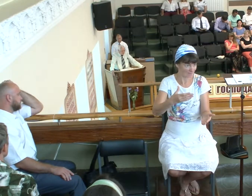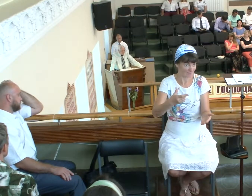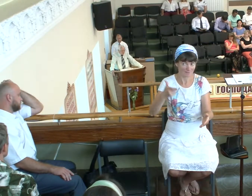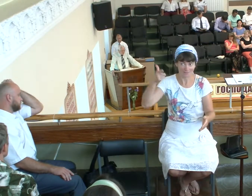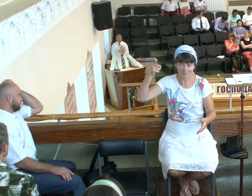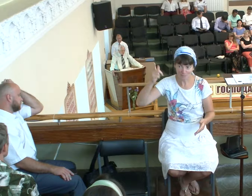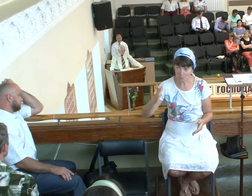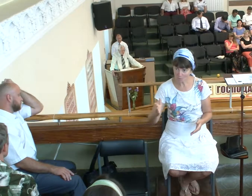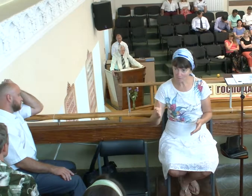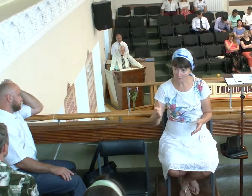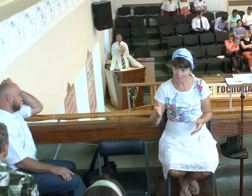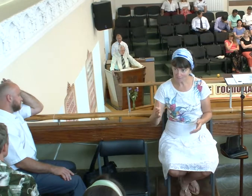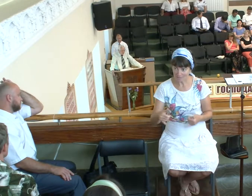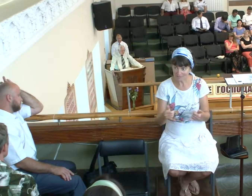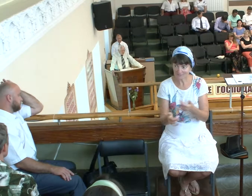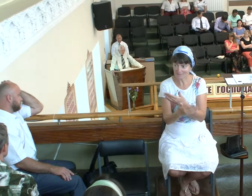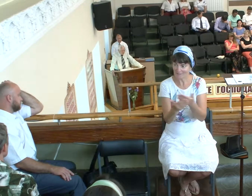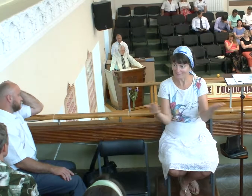– чего хочет Он?